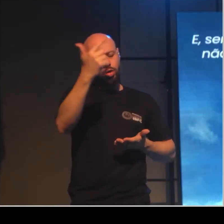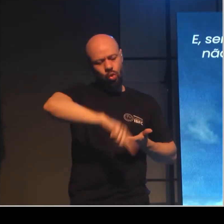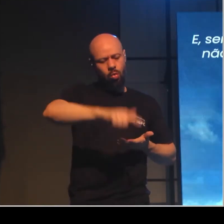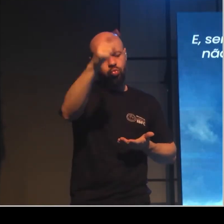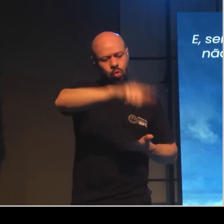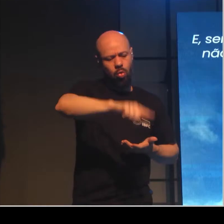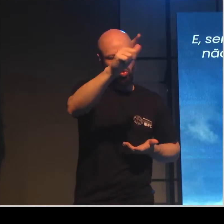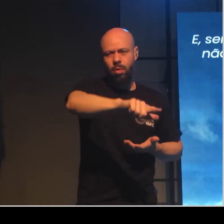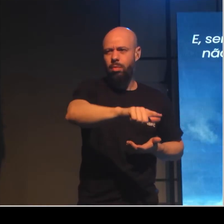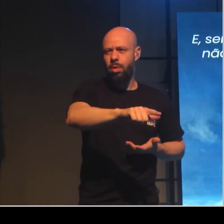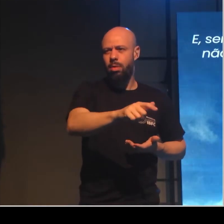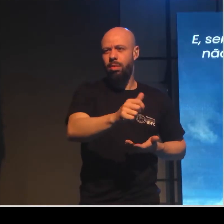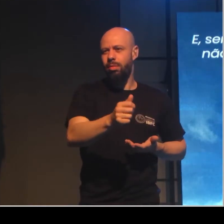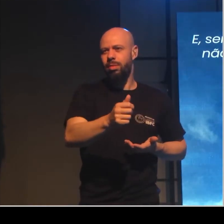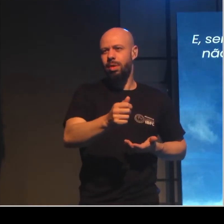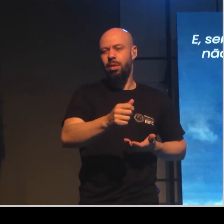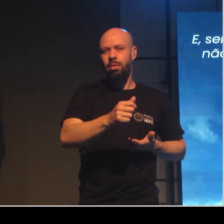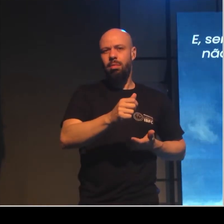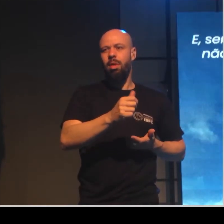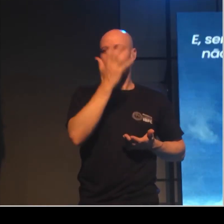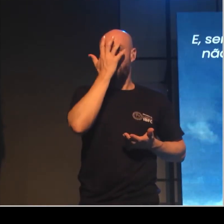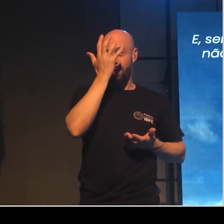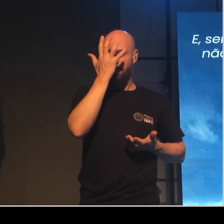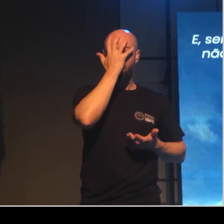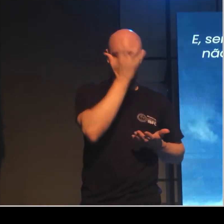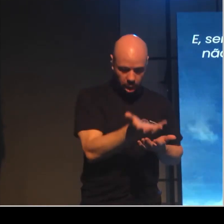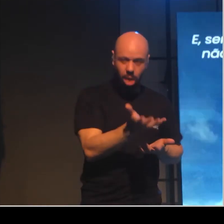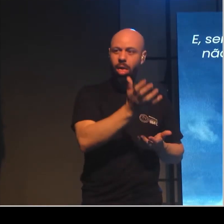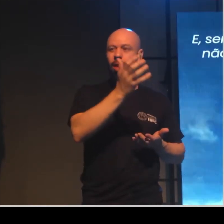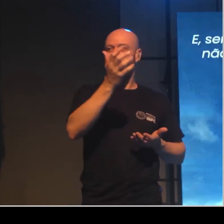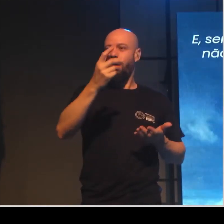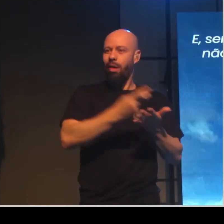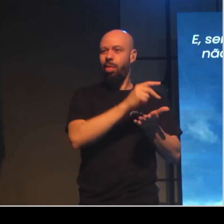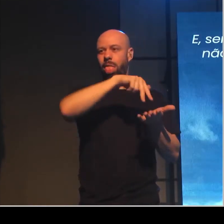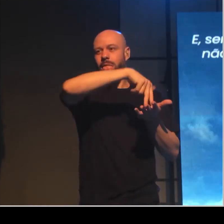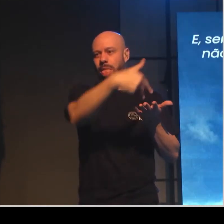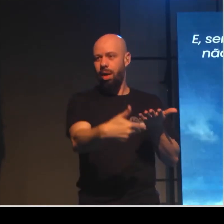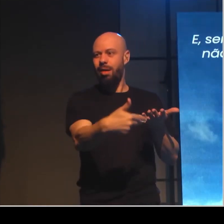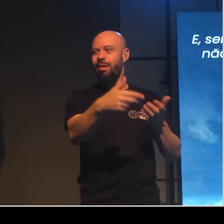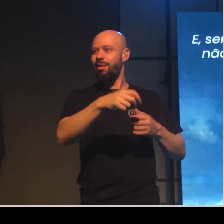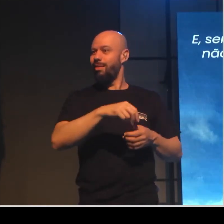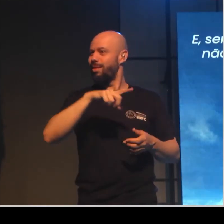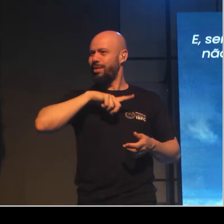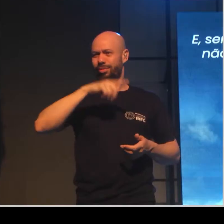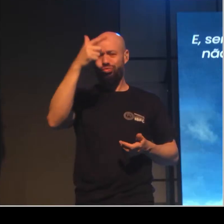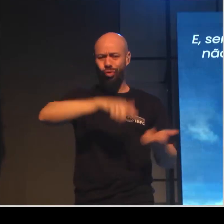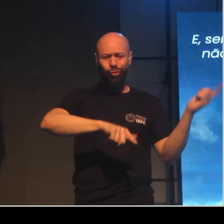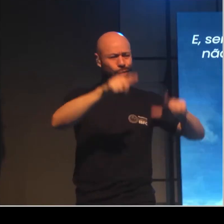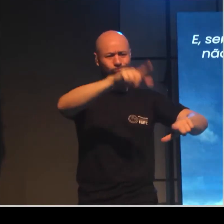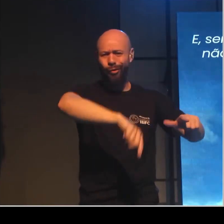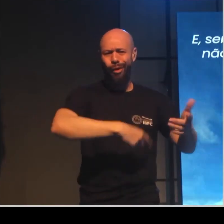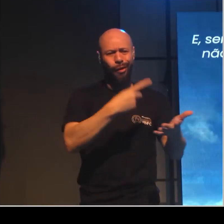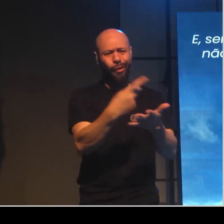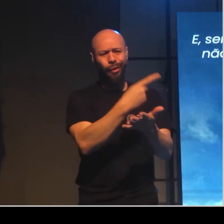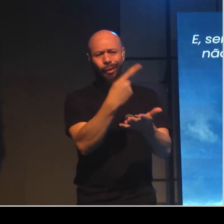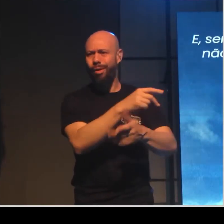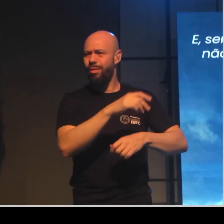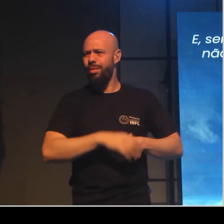vai quebrar a cara. Gente, eu me surpreendo com a quantidade de meninos e meninas, de homens e mulheres